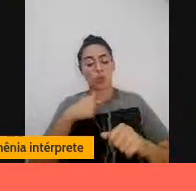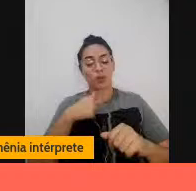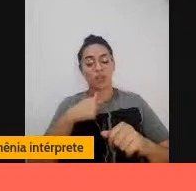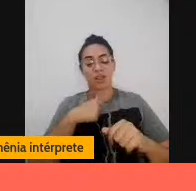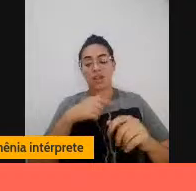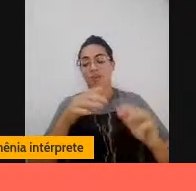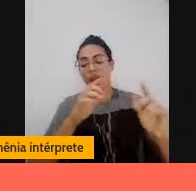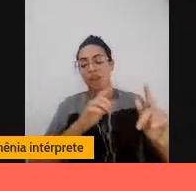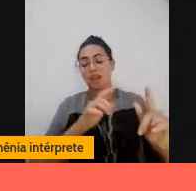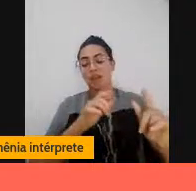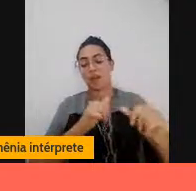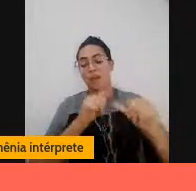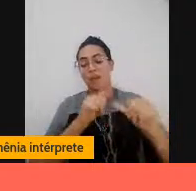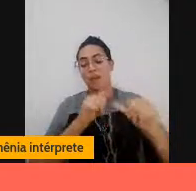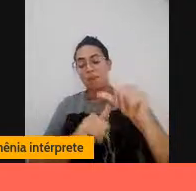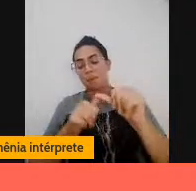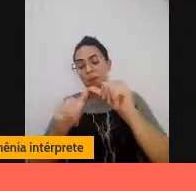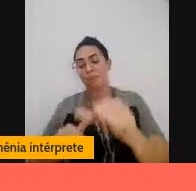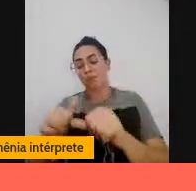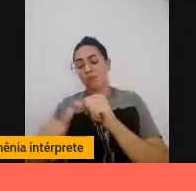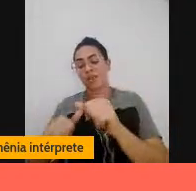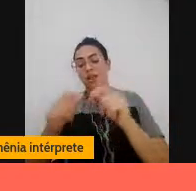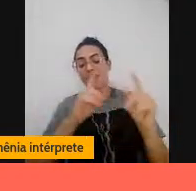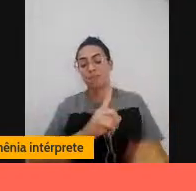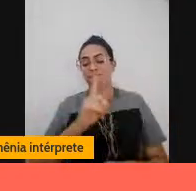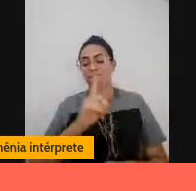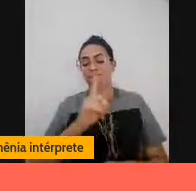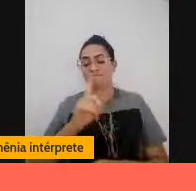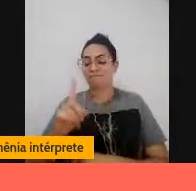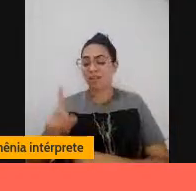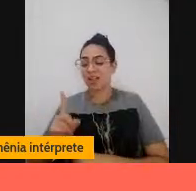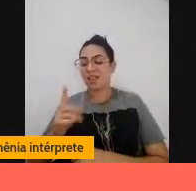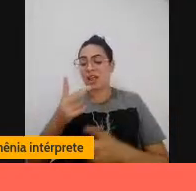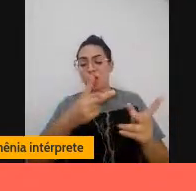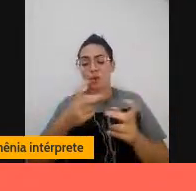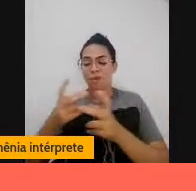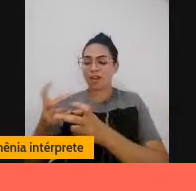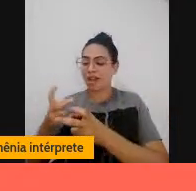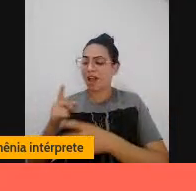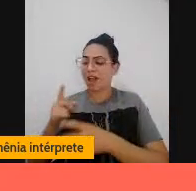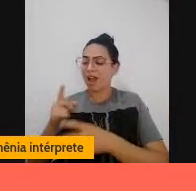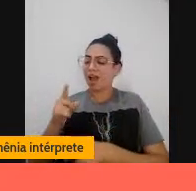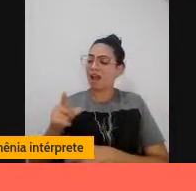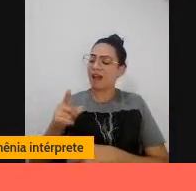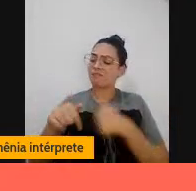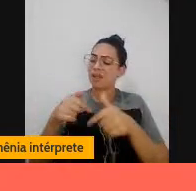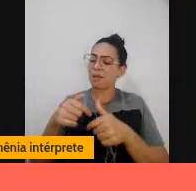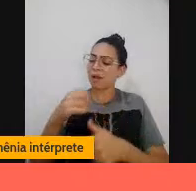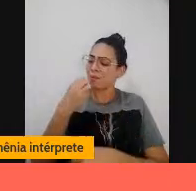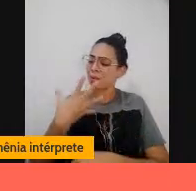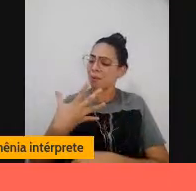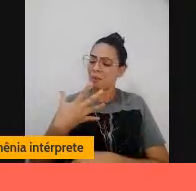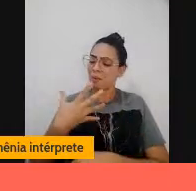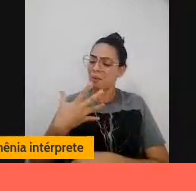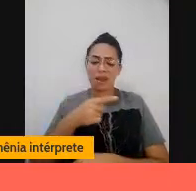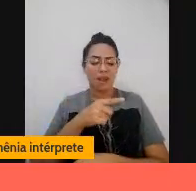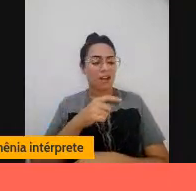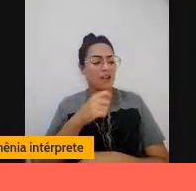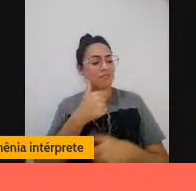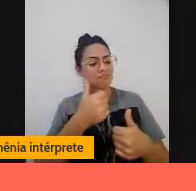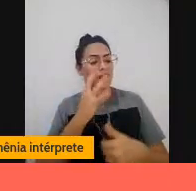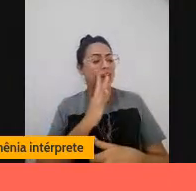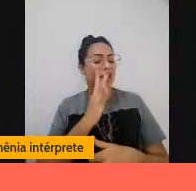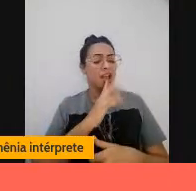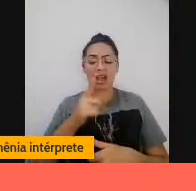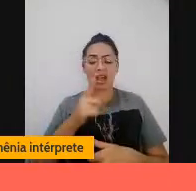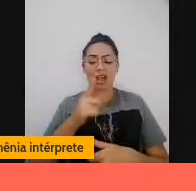né, em todos os GTs, e aí eu ouvi um pouquinho de cada um falar, puxa vida, que trabalho bacana, e eu fui ficando emocionada, que bacana ver esse